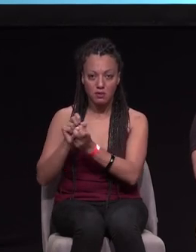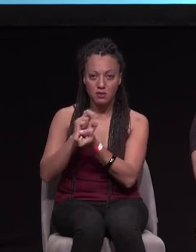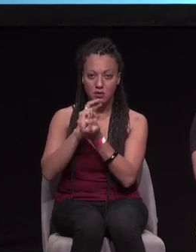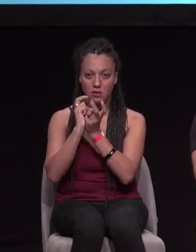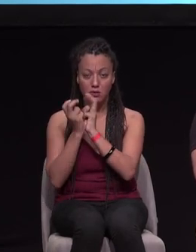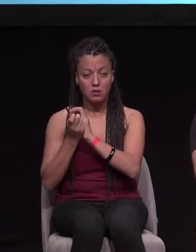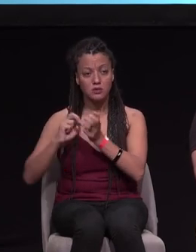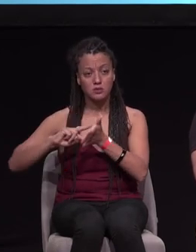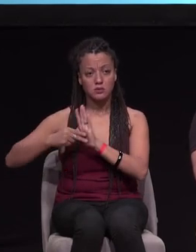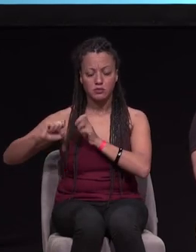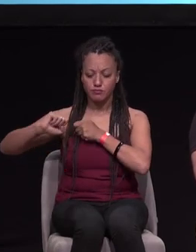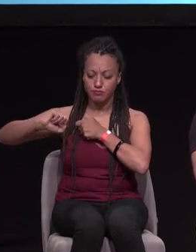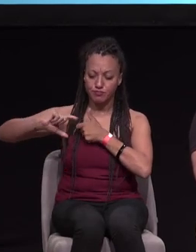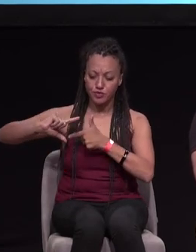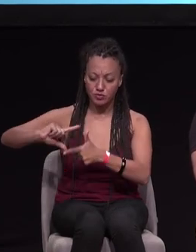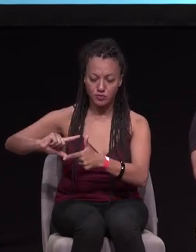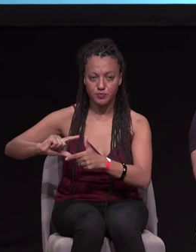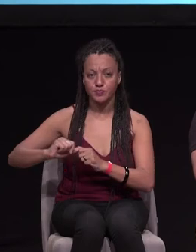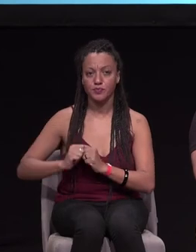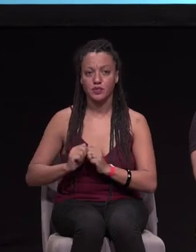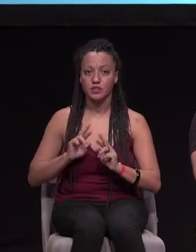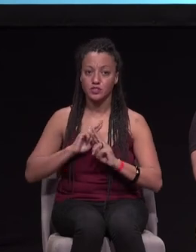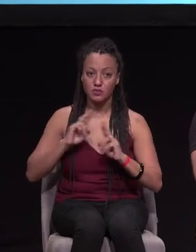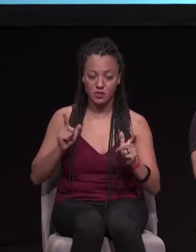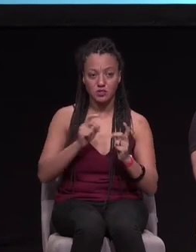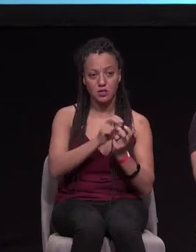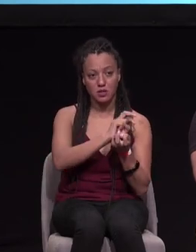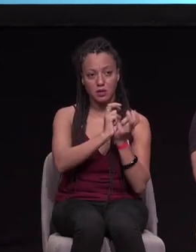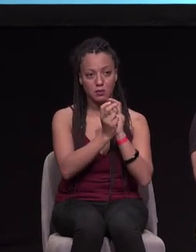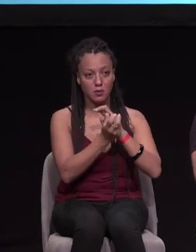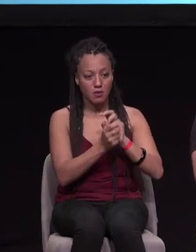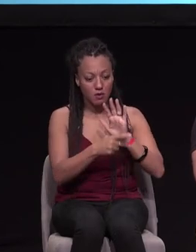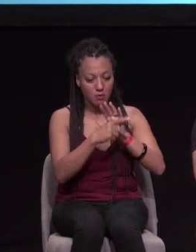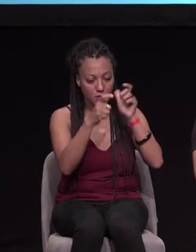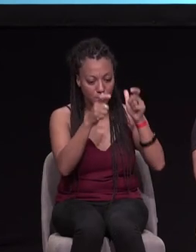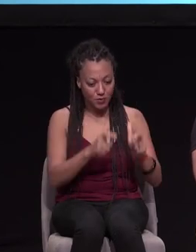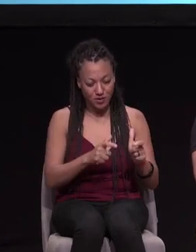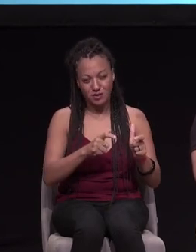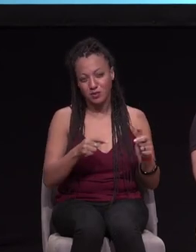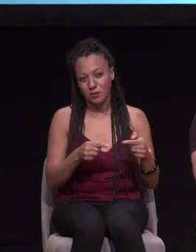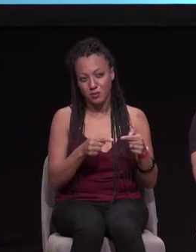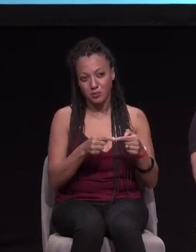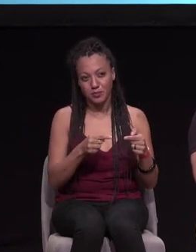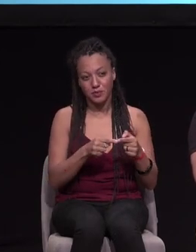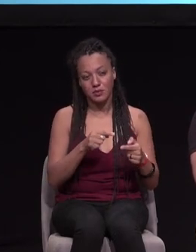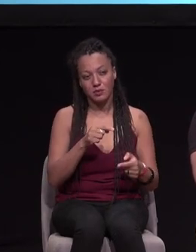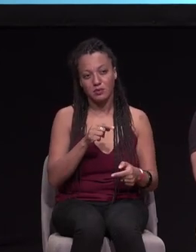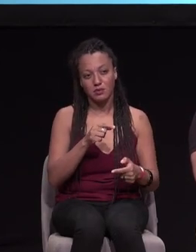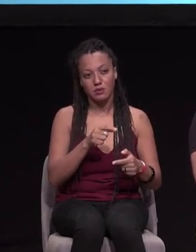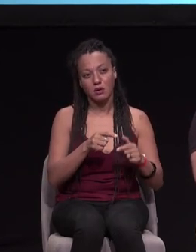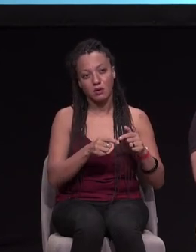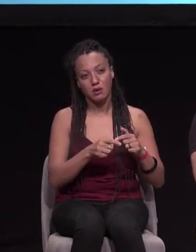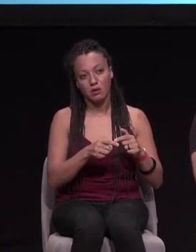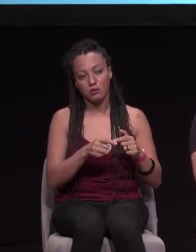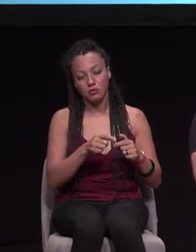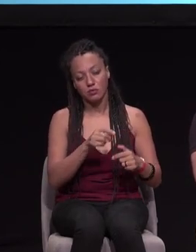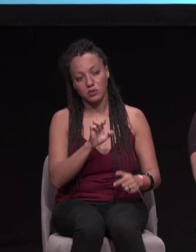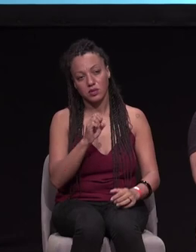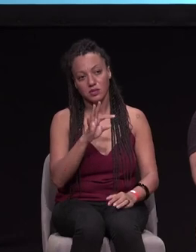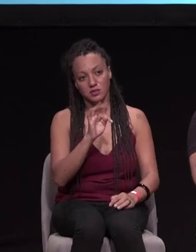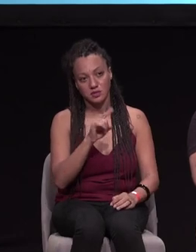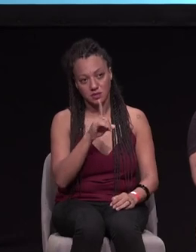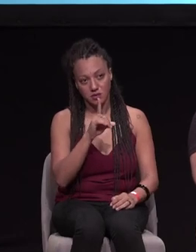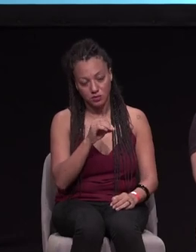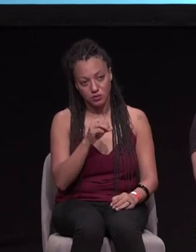tradicional diferente da regional que é pensada no estado novo né e com os golpes de artes marciais tal